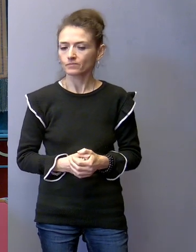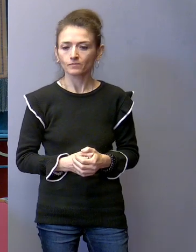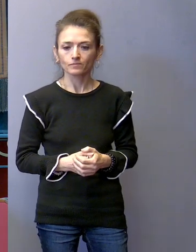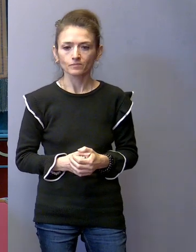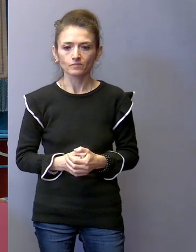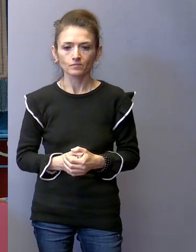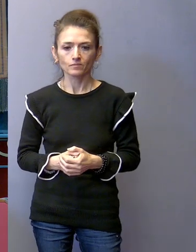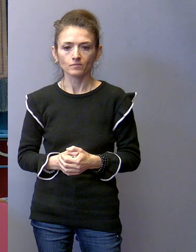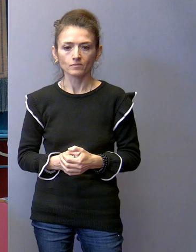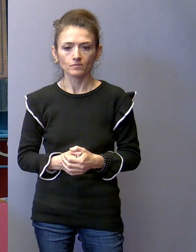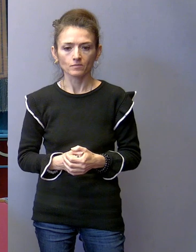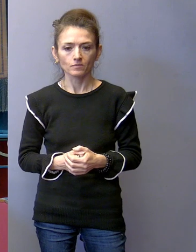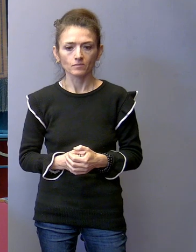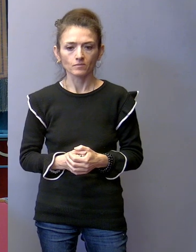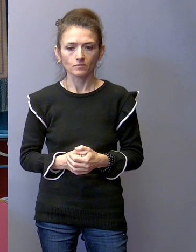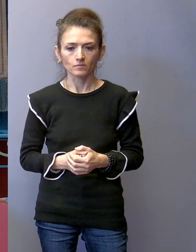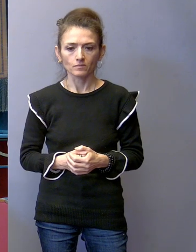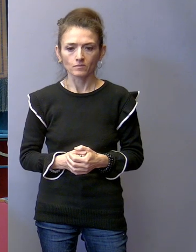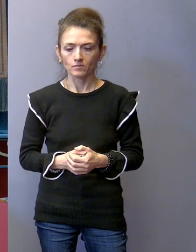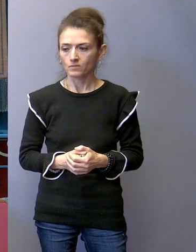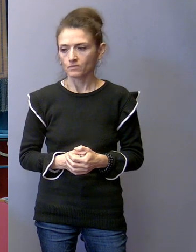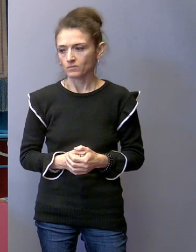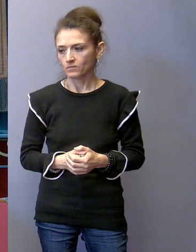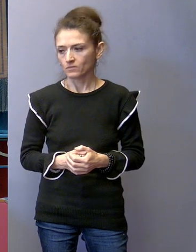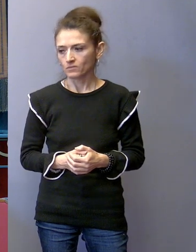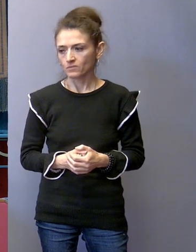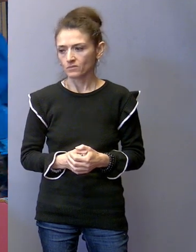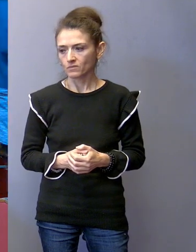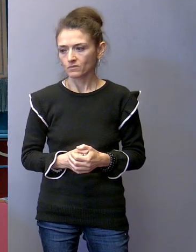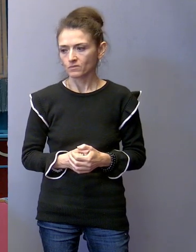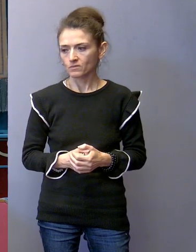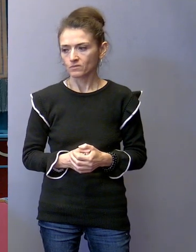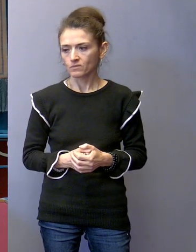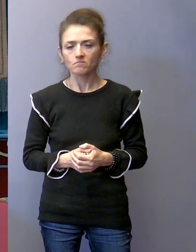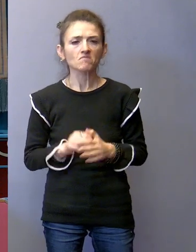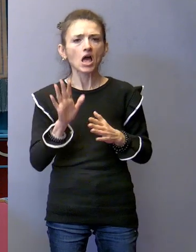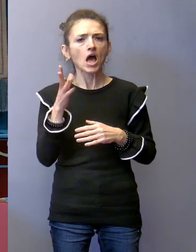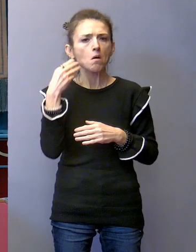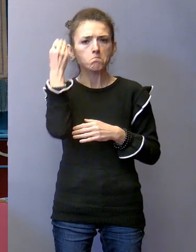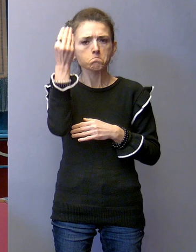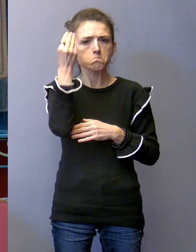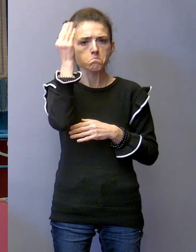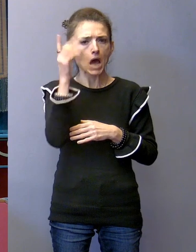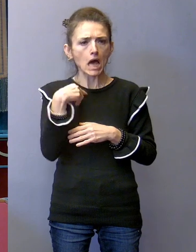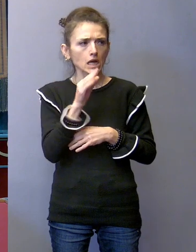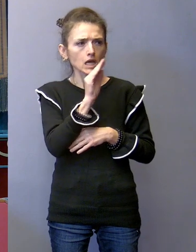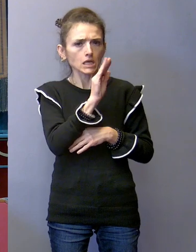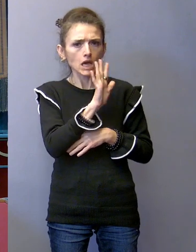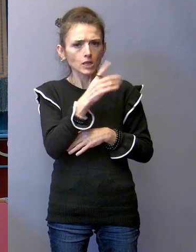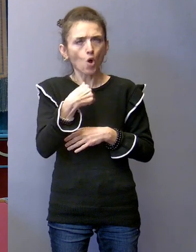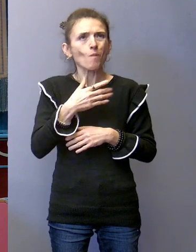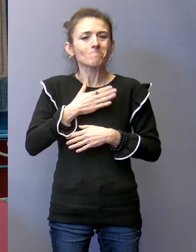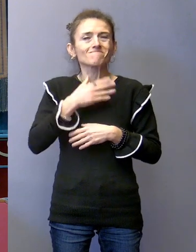gli diamo un parere qua non c'è non c'è da chiedere da chiedere un parere non è una mia interpretazione